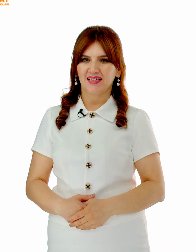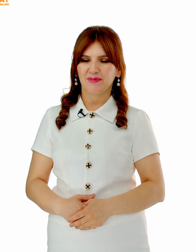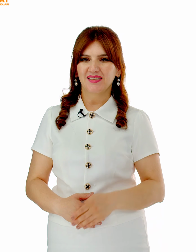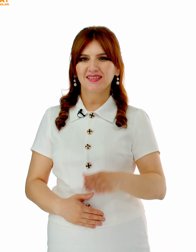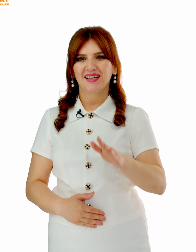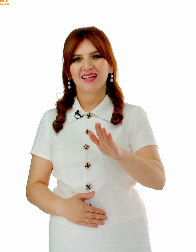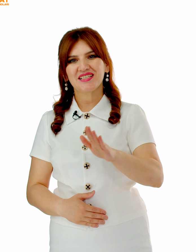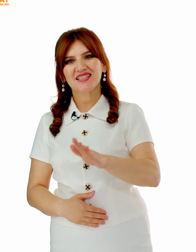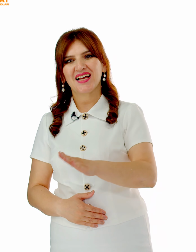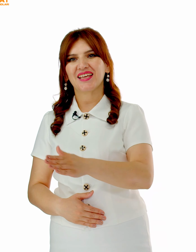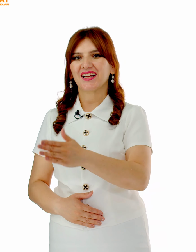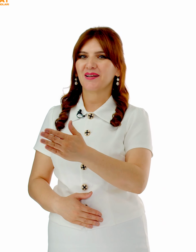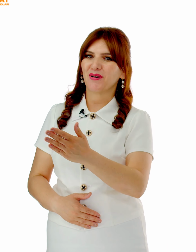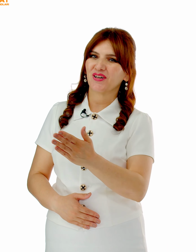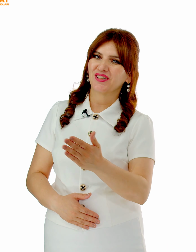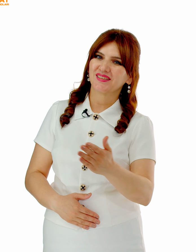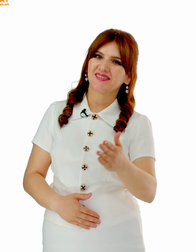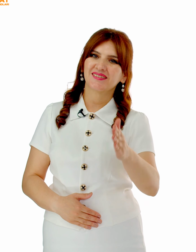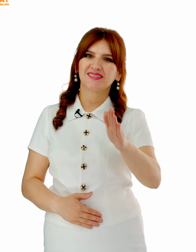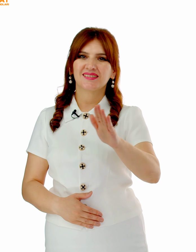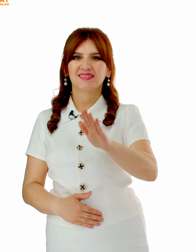Qaytaraman. Sayr qilmoq.